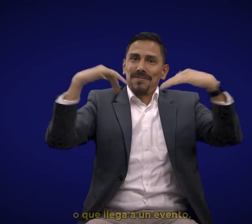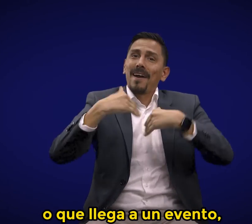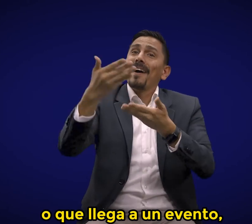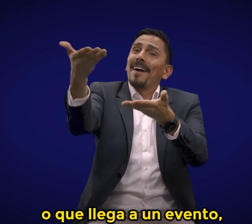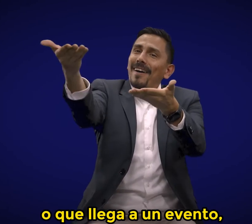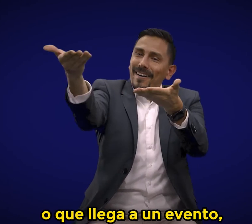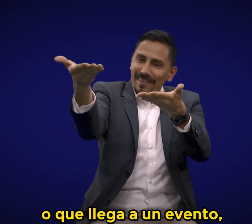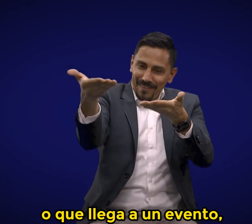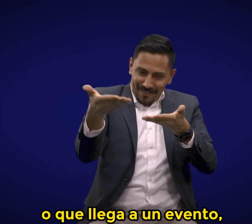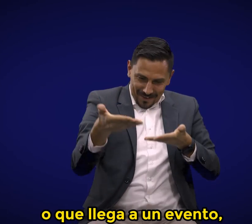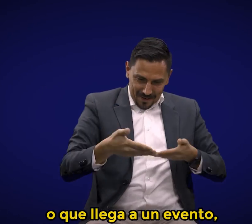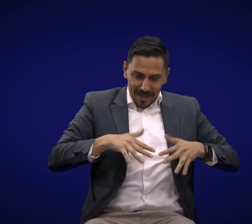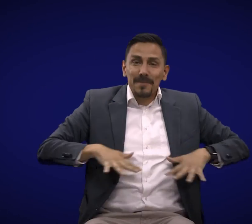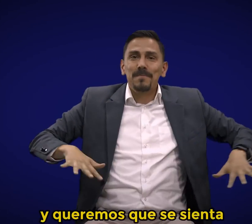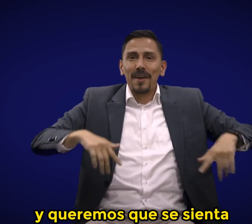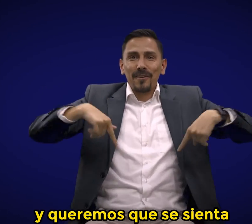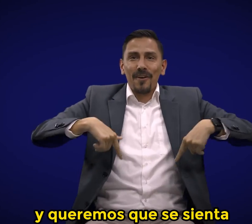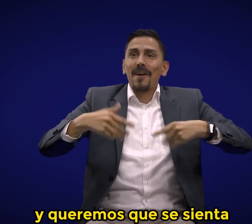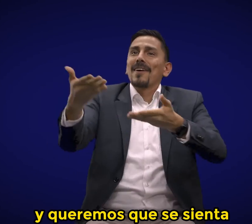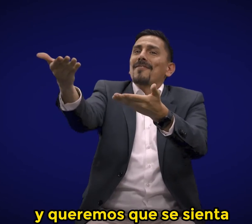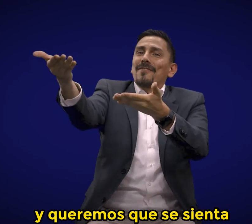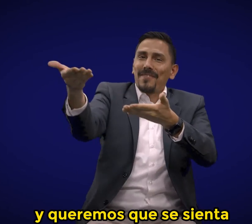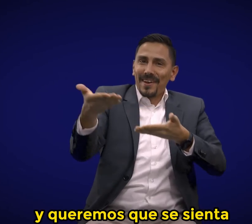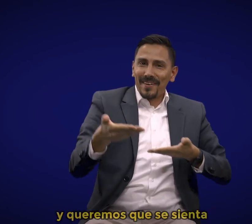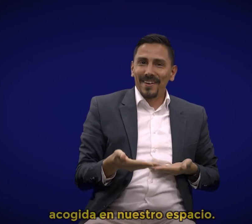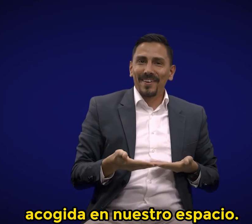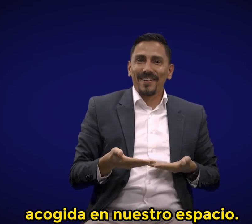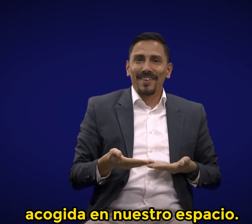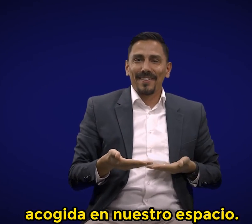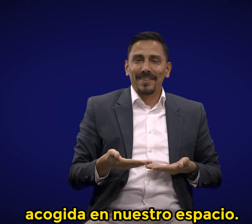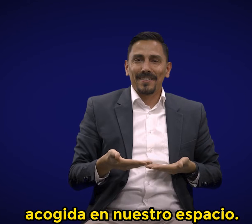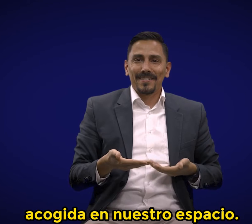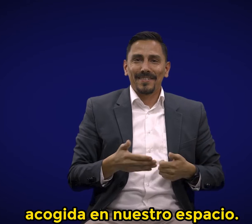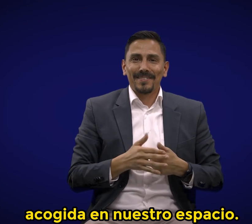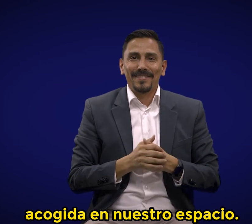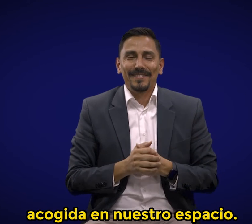o que llega a un evento y queremos que se sienta acogida en nuestro espacio.